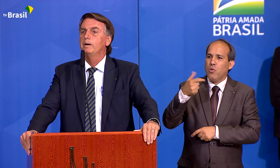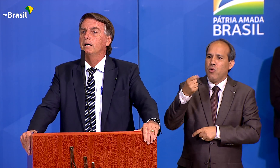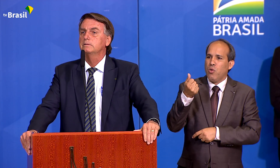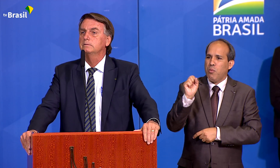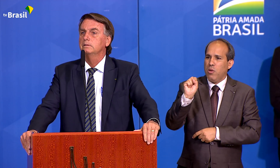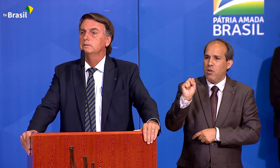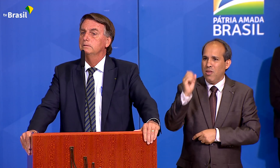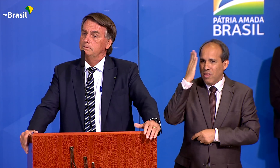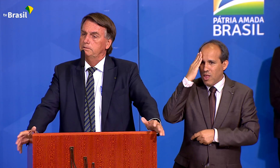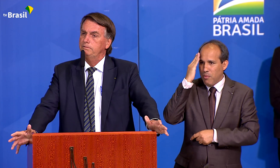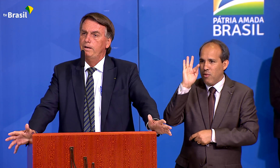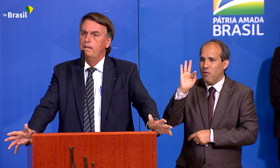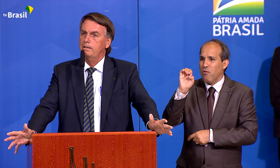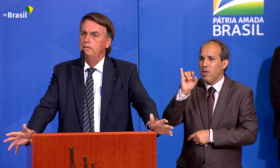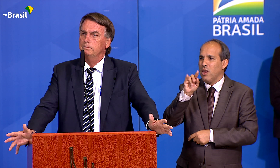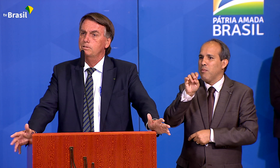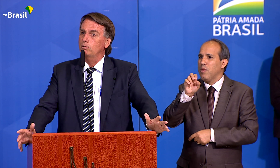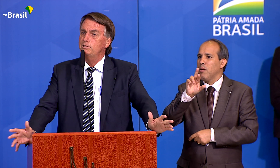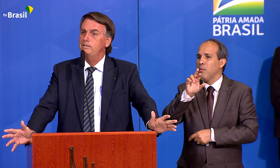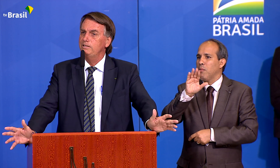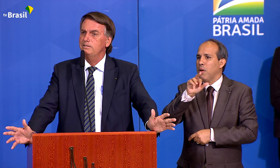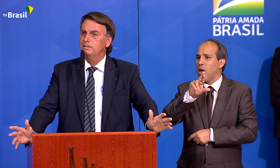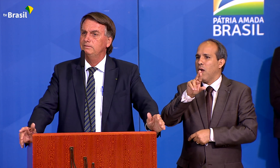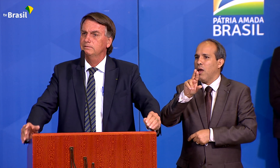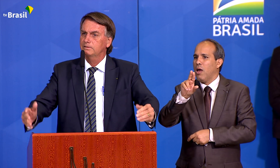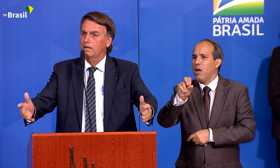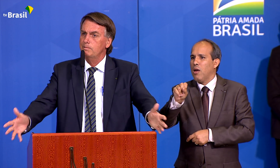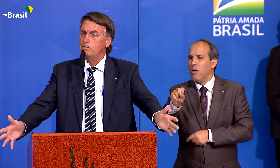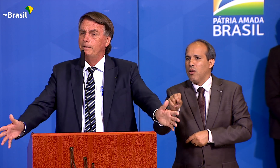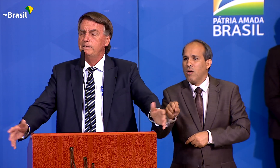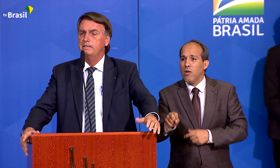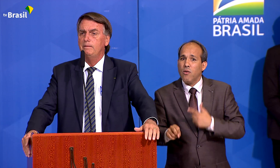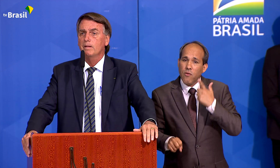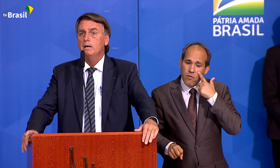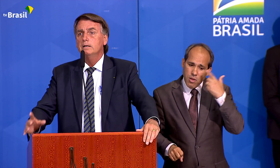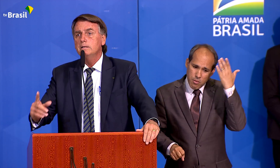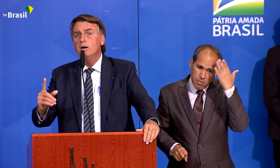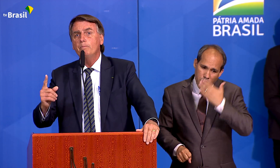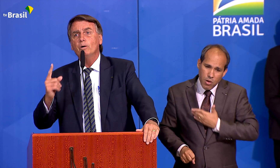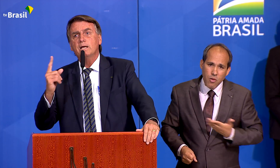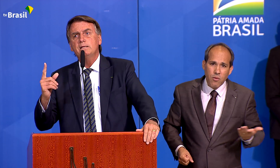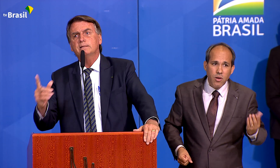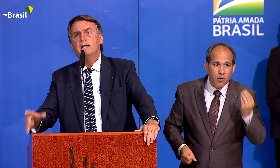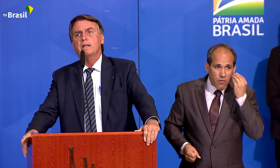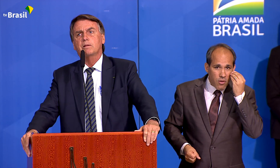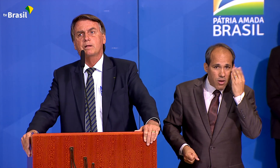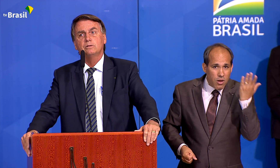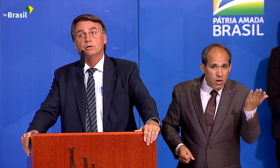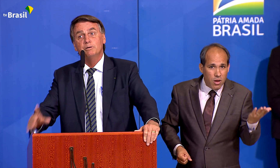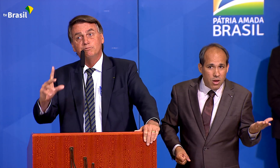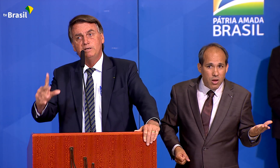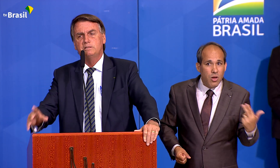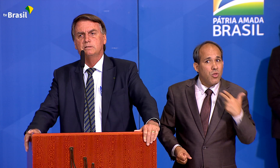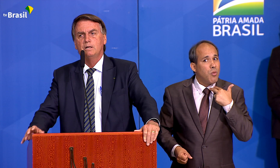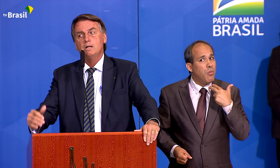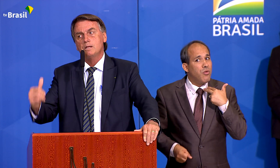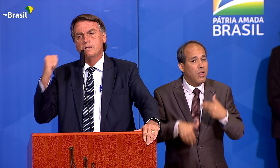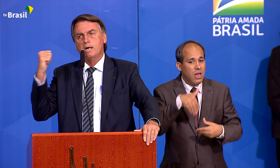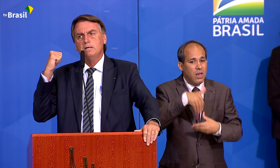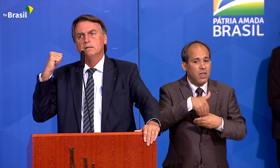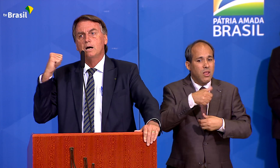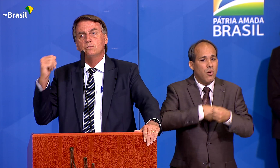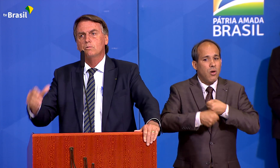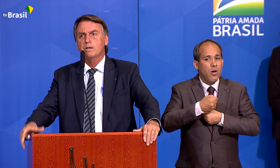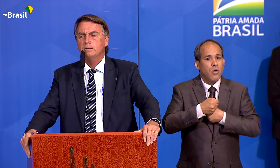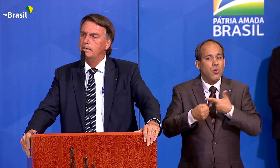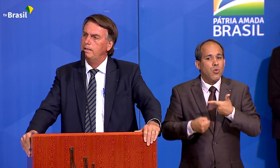o Felipe Barros tivesse o seu deslinde né querendo o seu parecer não poderia ter eleições em 2020